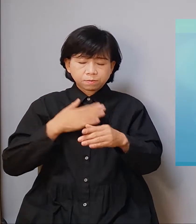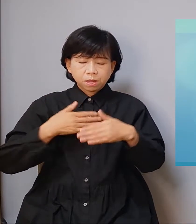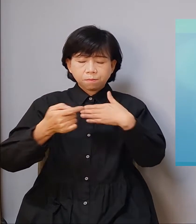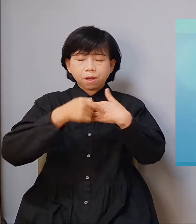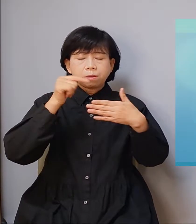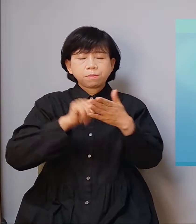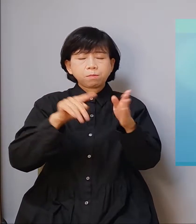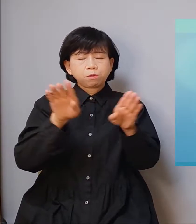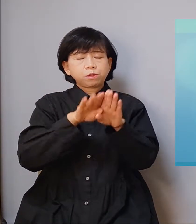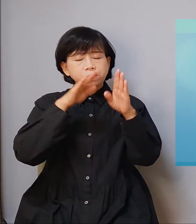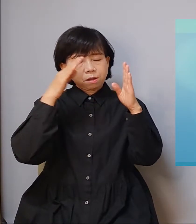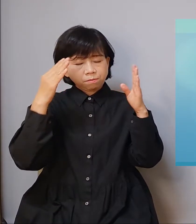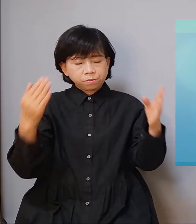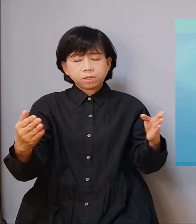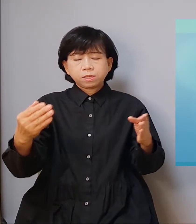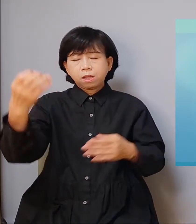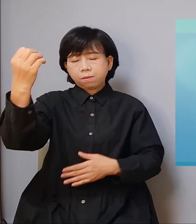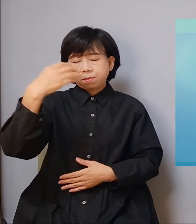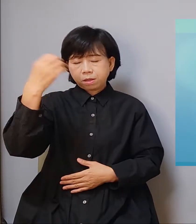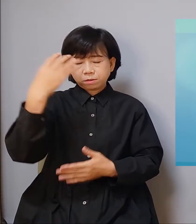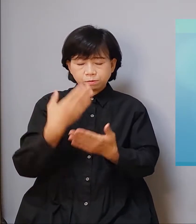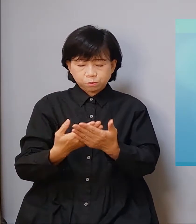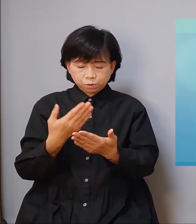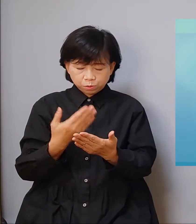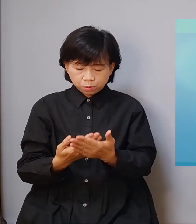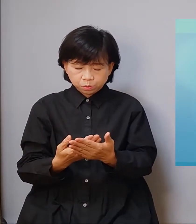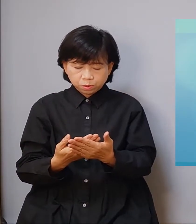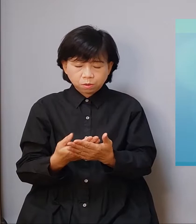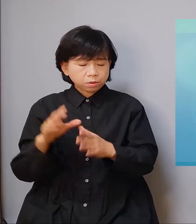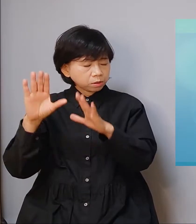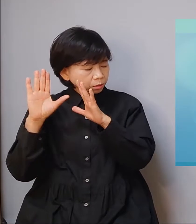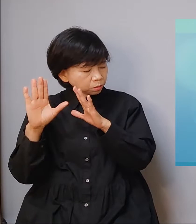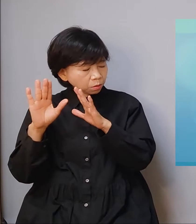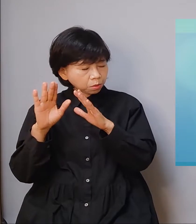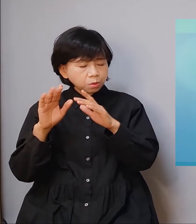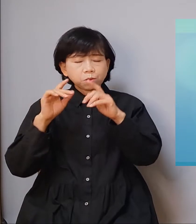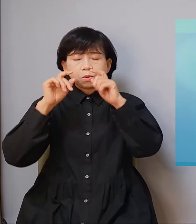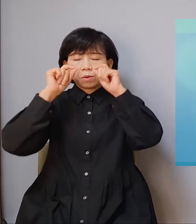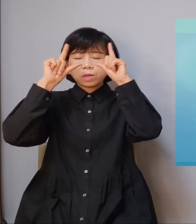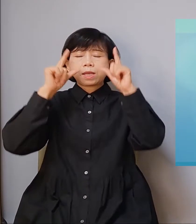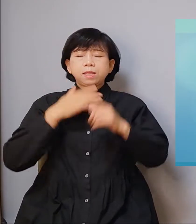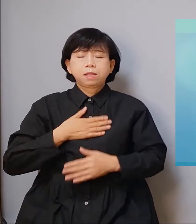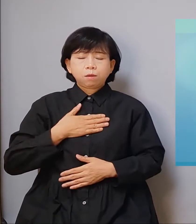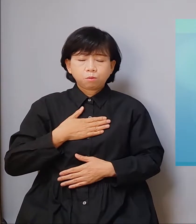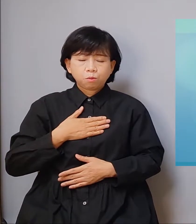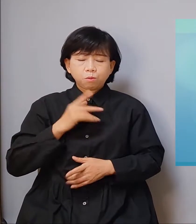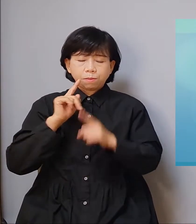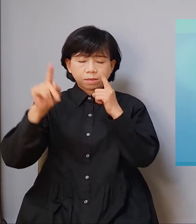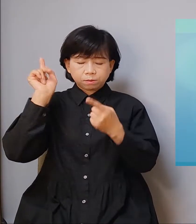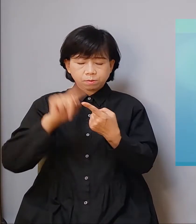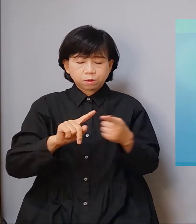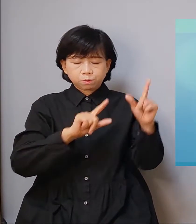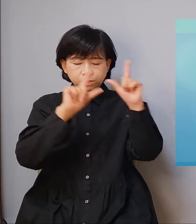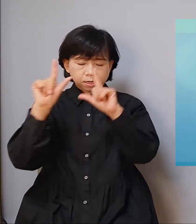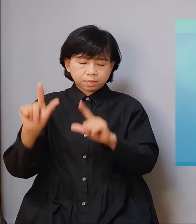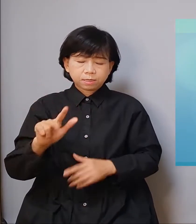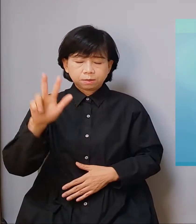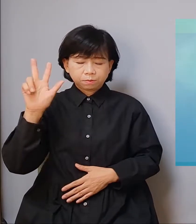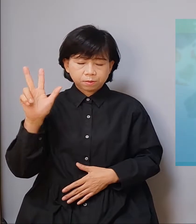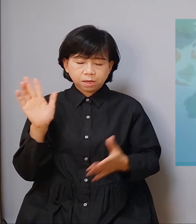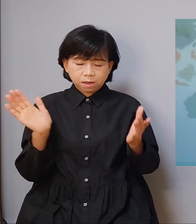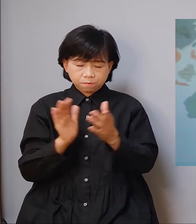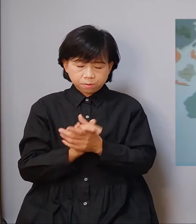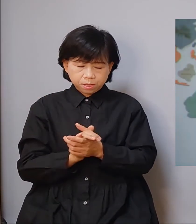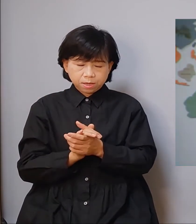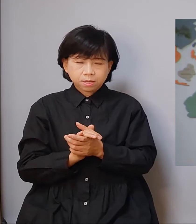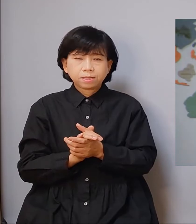마음의 문을 엽니다. 말씀하여 주옵소서. 듣고 깨닫고 말씀대로 살겠습니다. 아멘. 우리